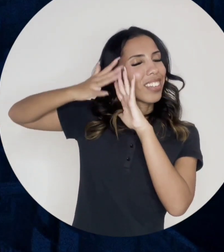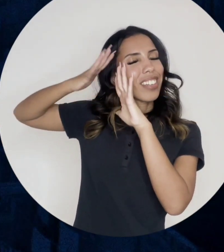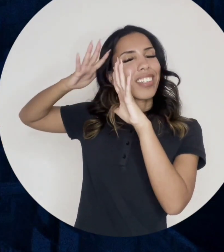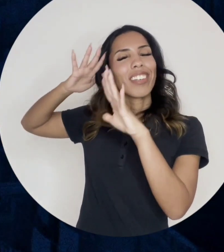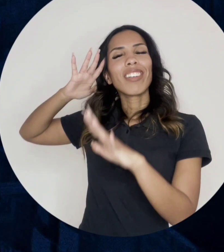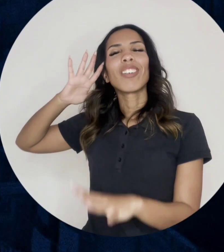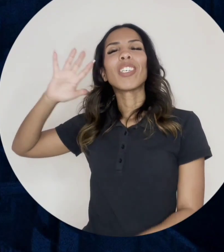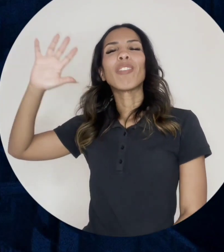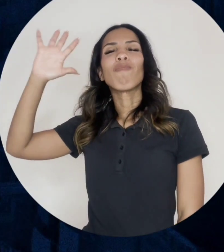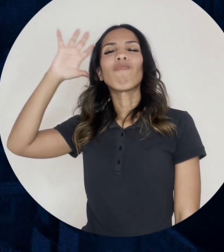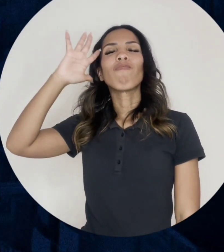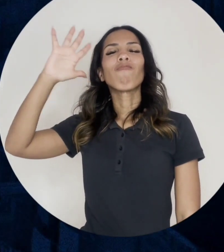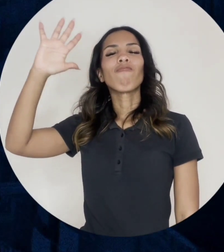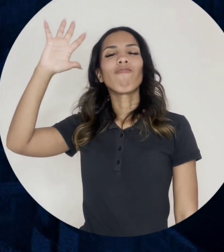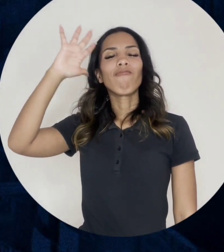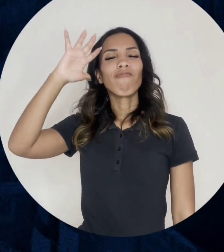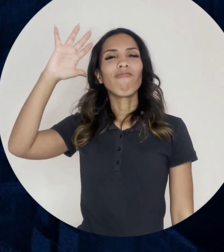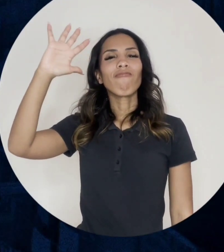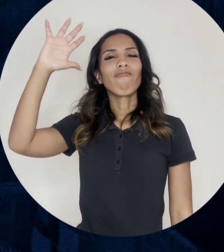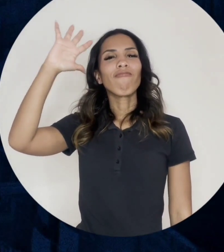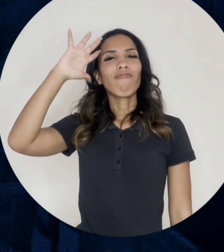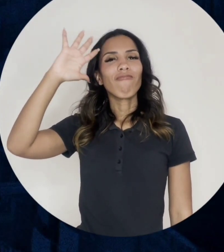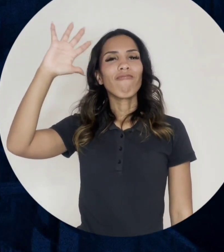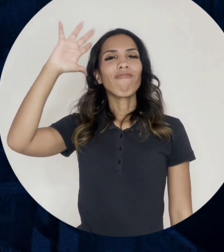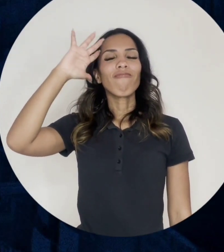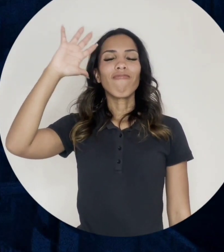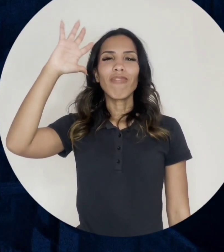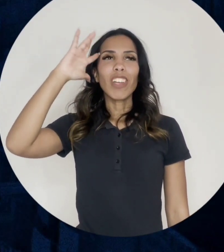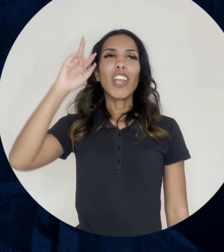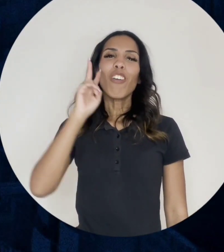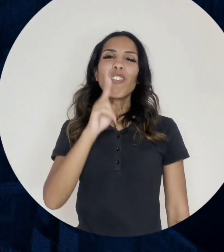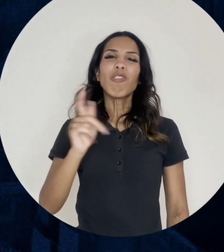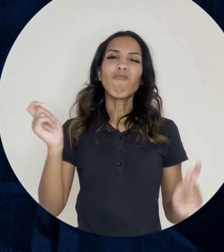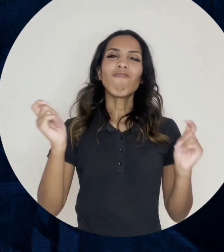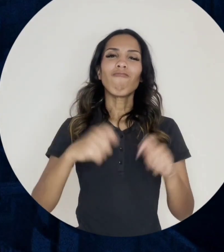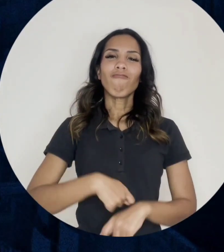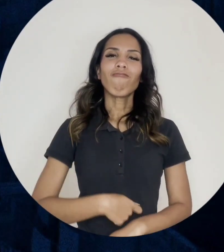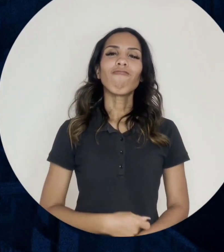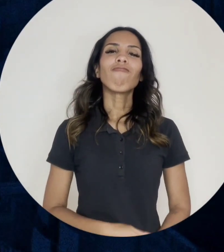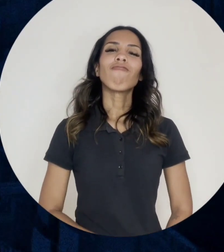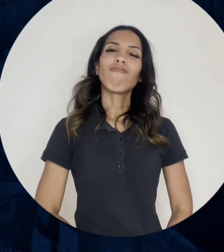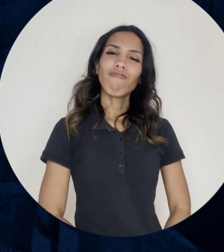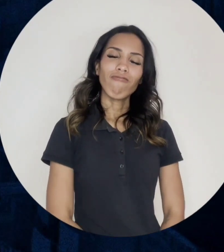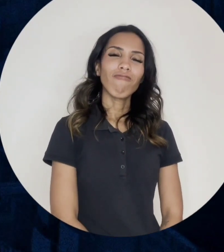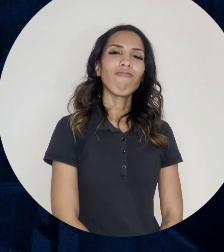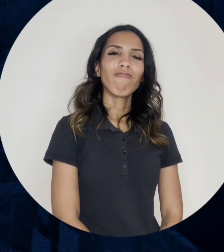Mas eu vejo que pode, entendeu? Que vai.